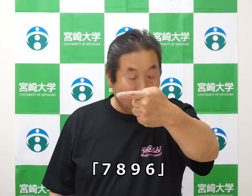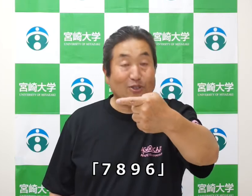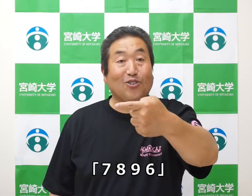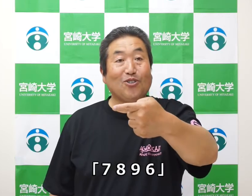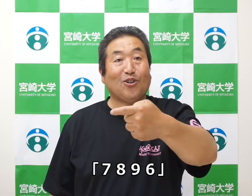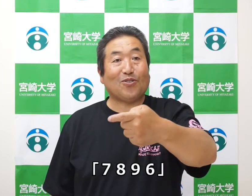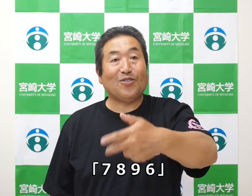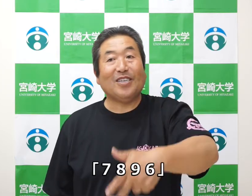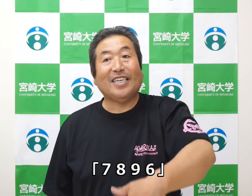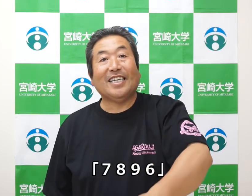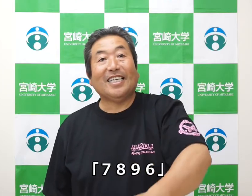7896、